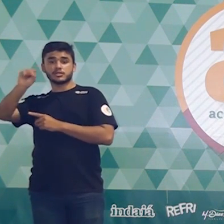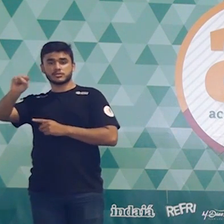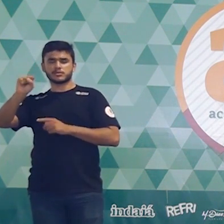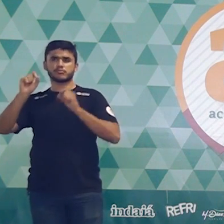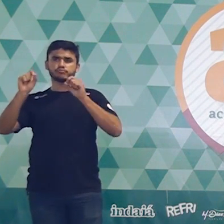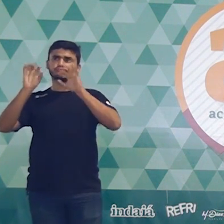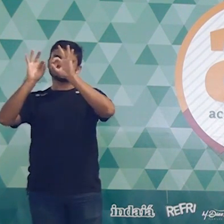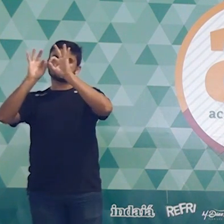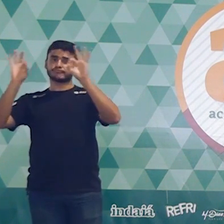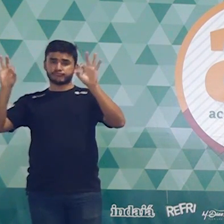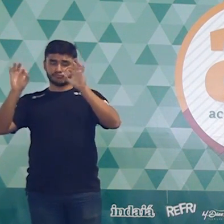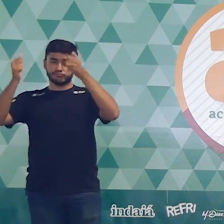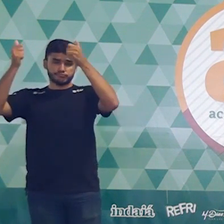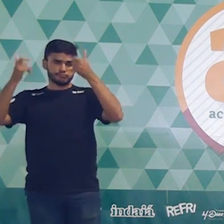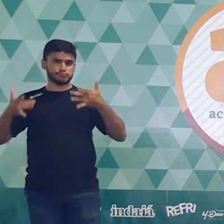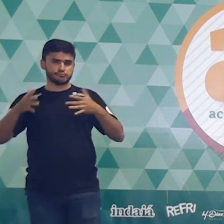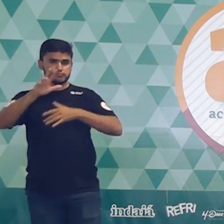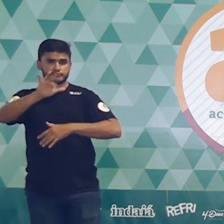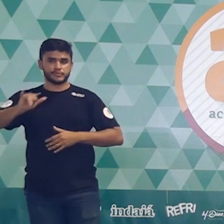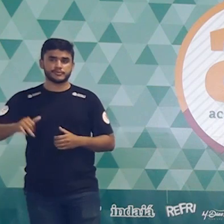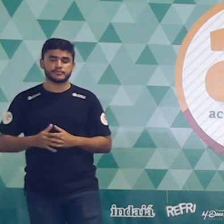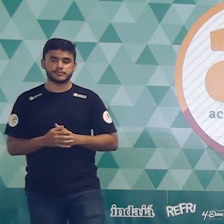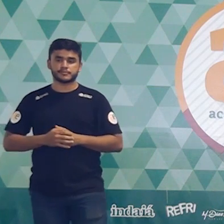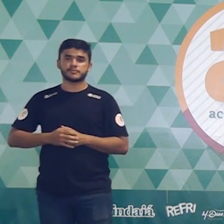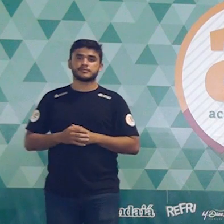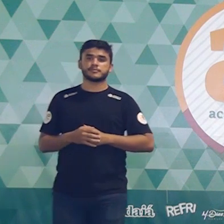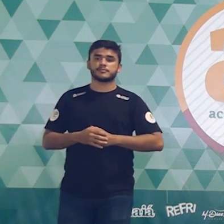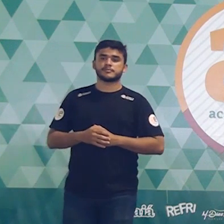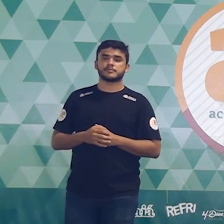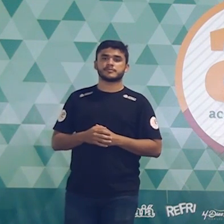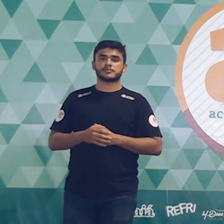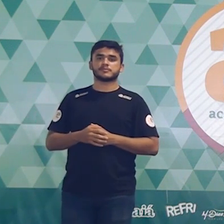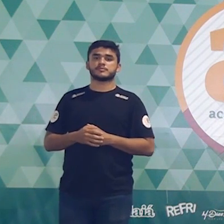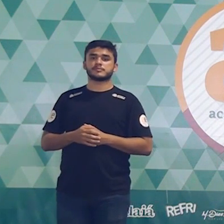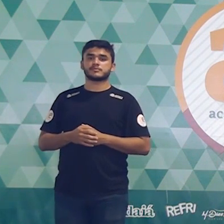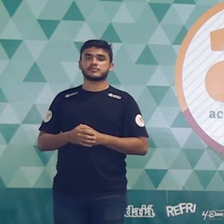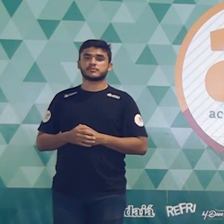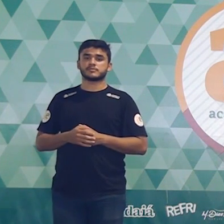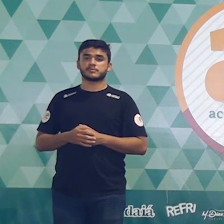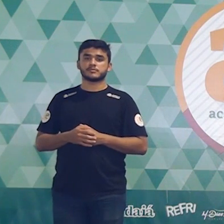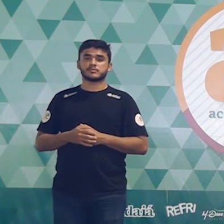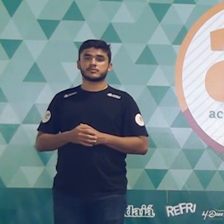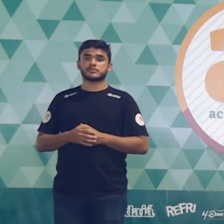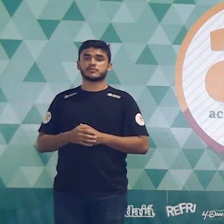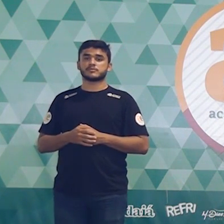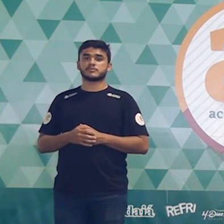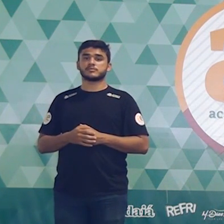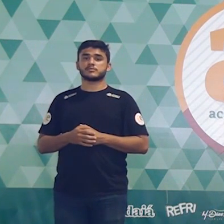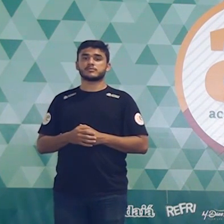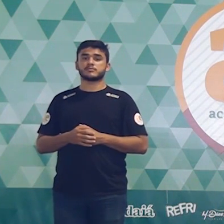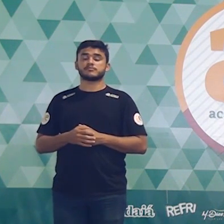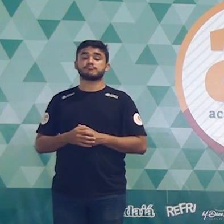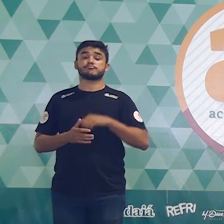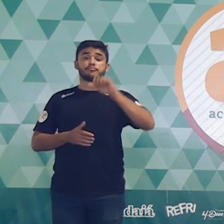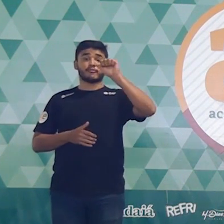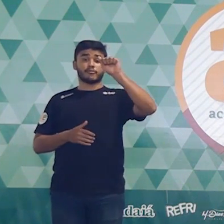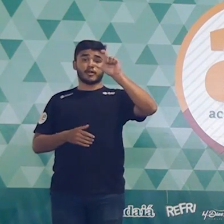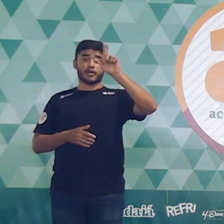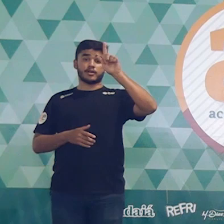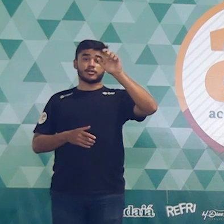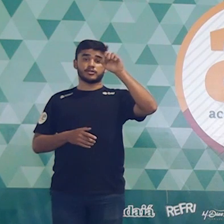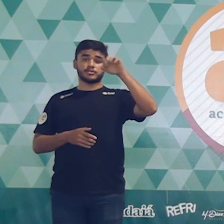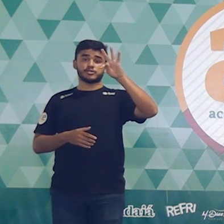Então você colocou aí agente e está acompanhando o agente de algumas informações. Ação, que é